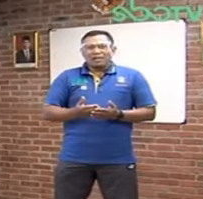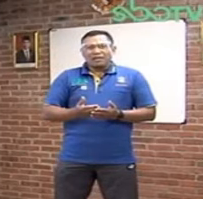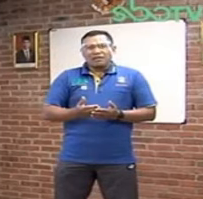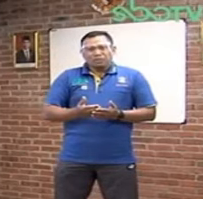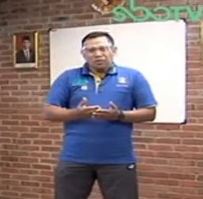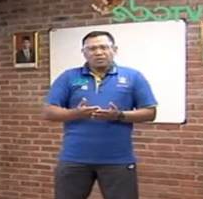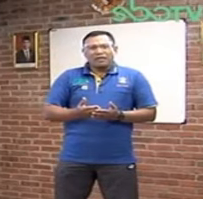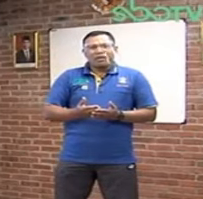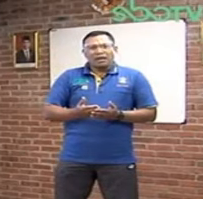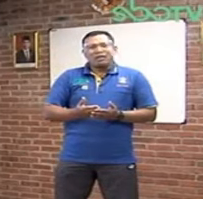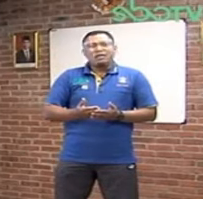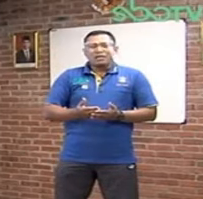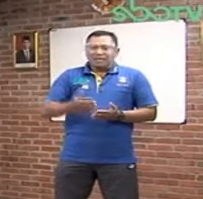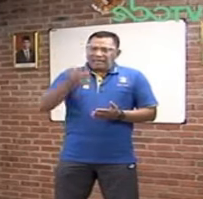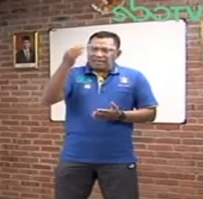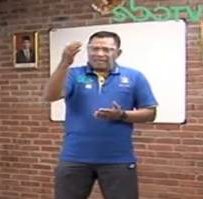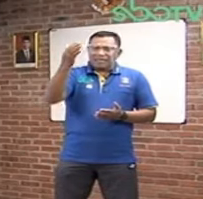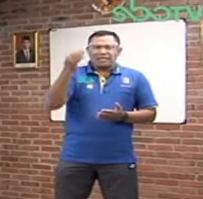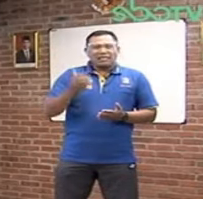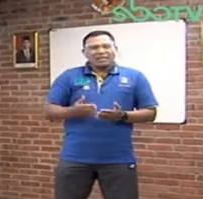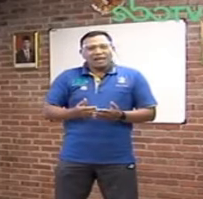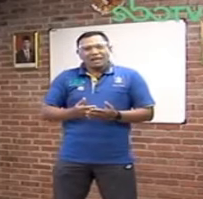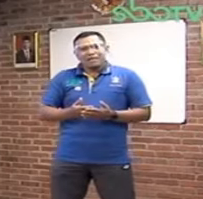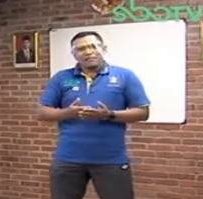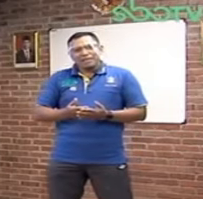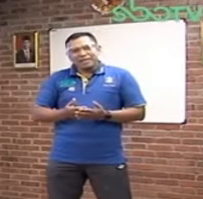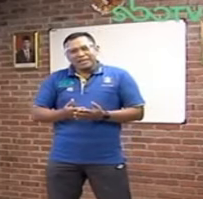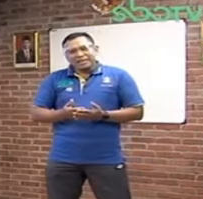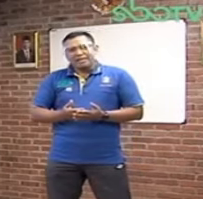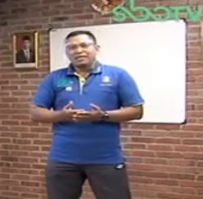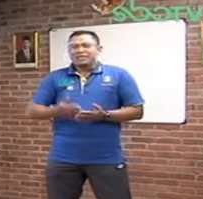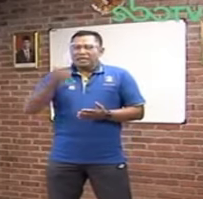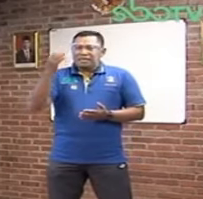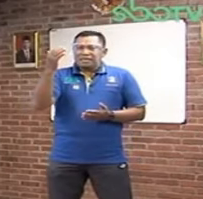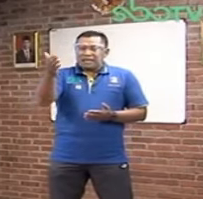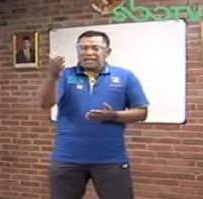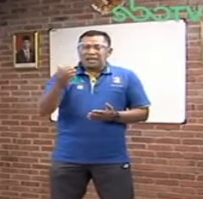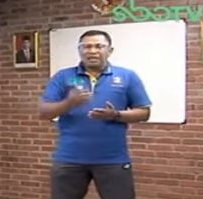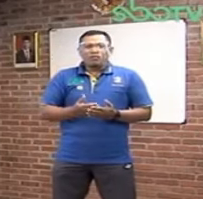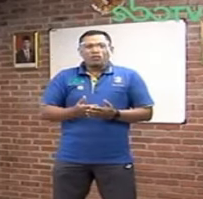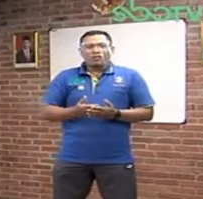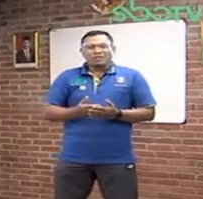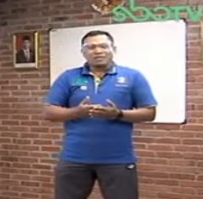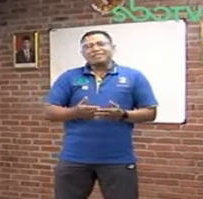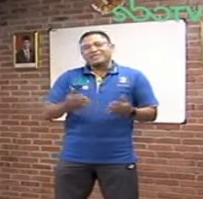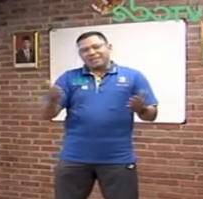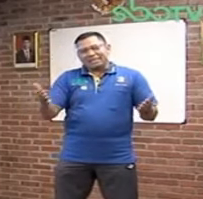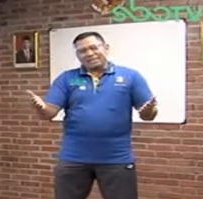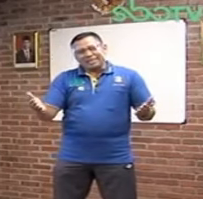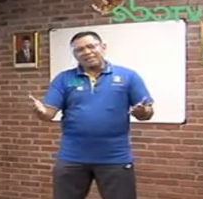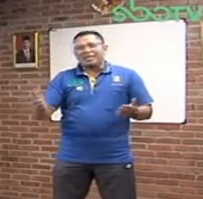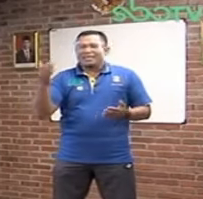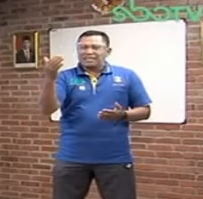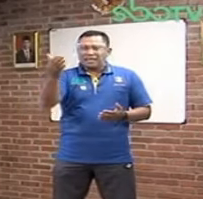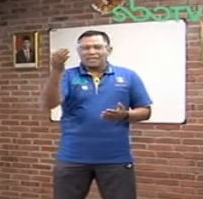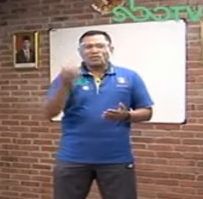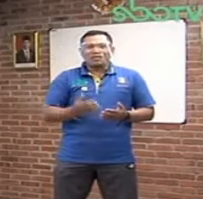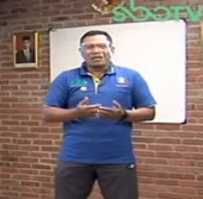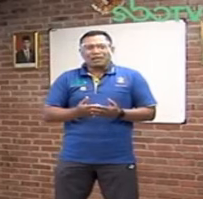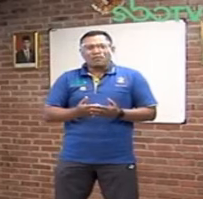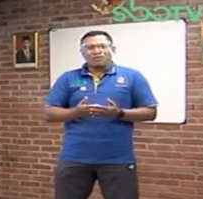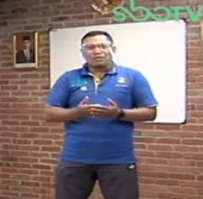PJOK, dan buku tema. Ingat, catat hal-hal yang penting dan yang kalian belum mengerti sehingga nanti kalian tidak